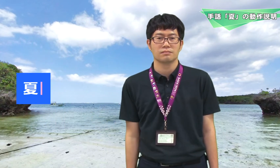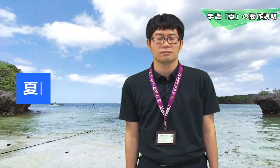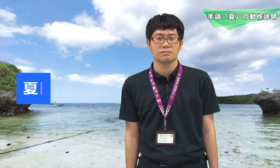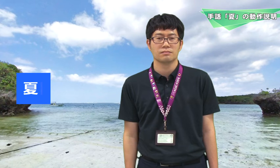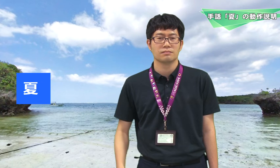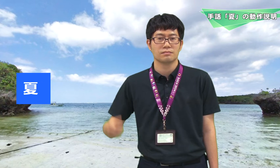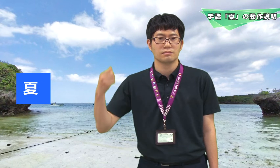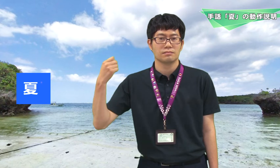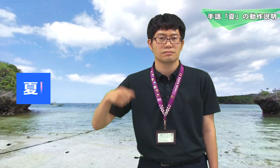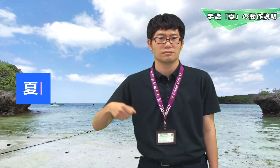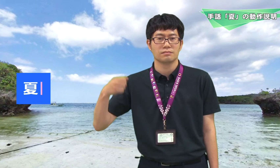夏、